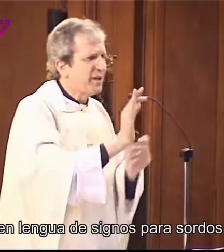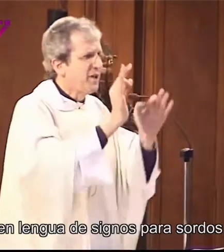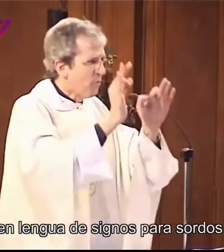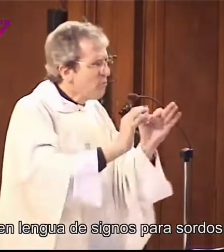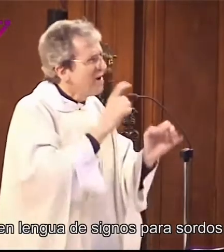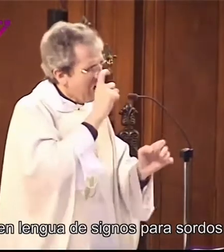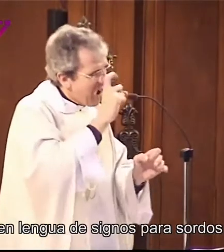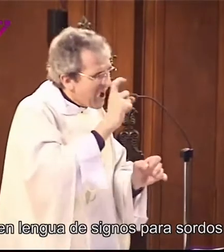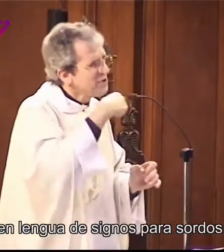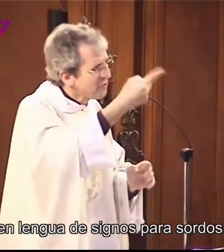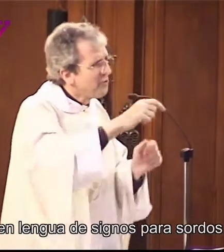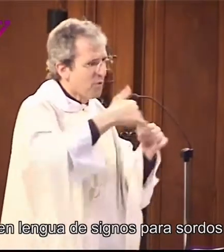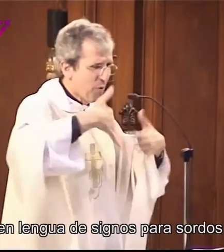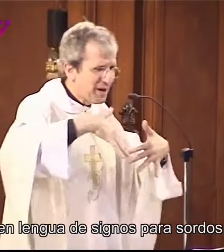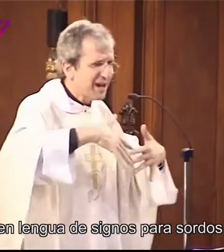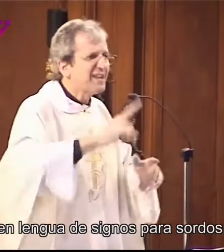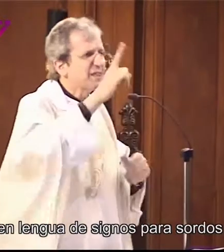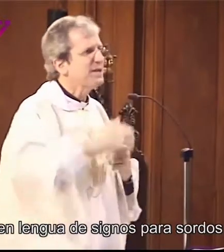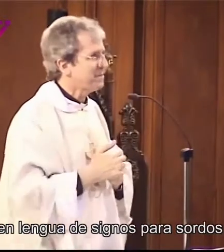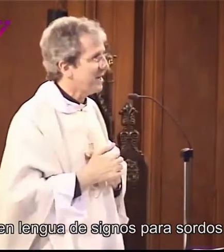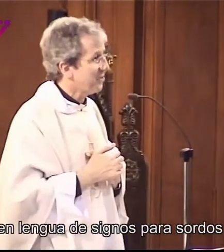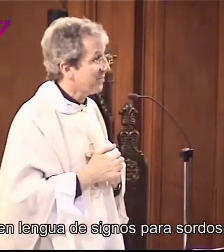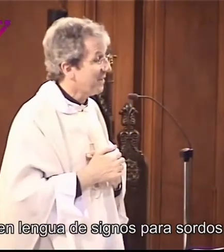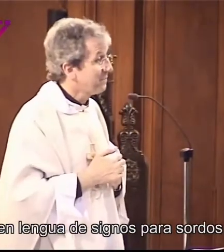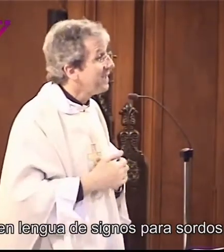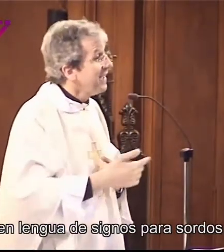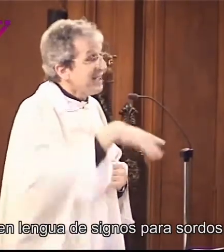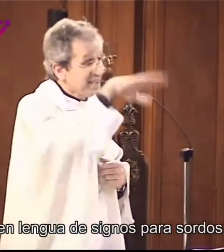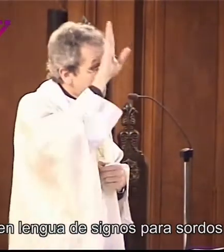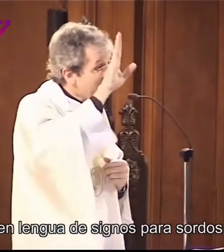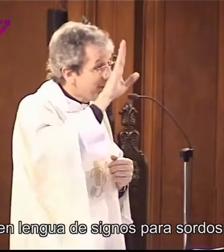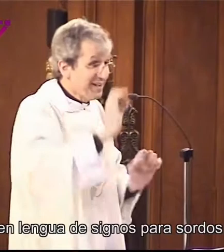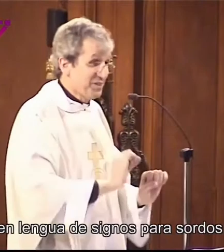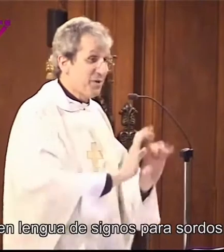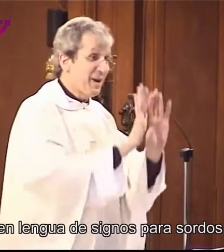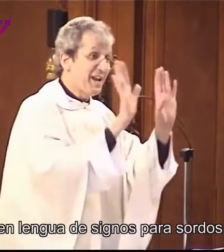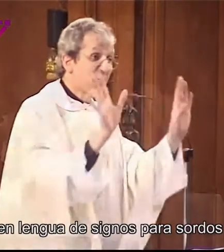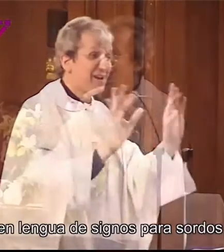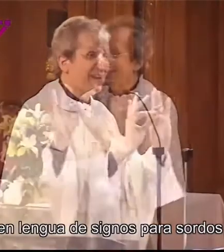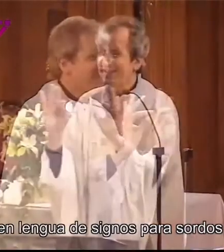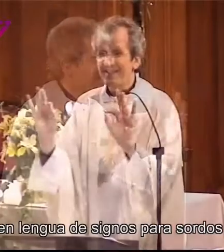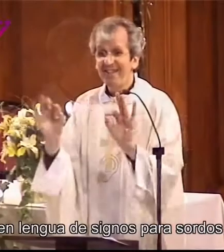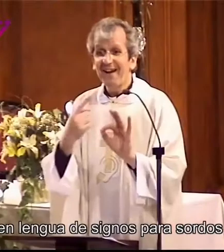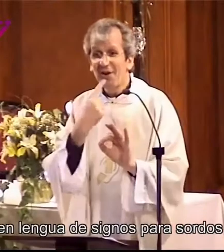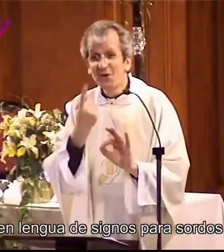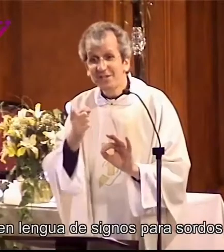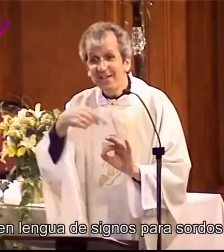un año jubilar de la divina misericordia. Y el Papa, de una manera muy clara y sencilla, nos dice,